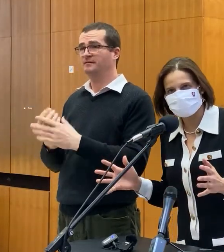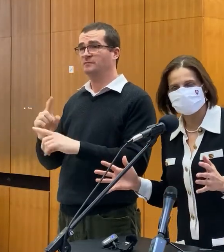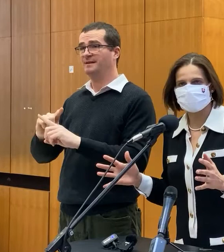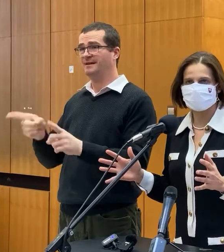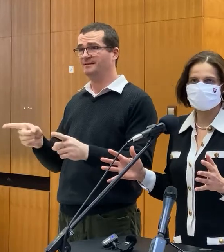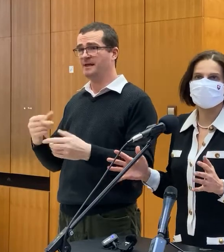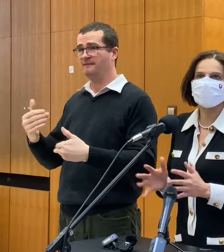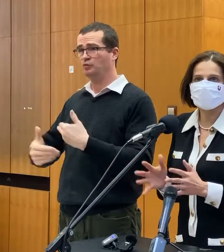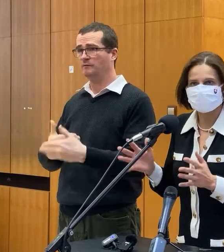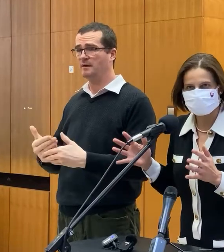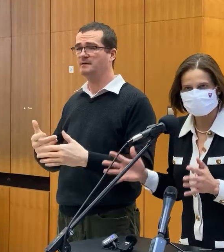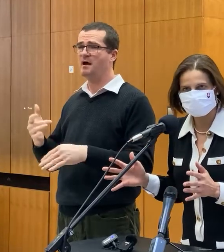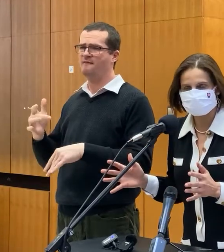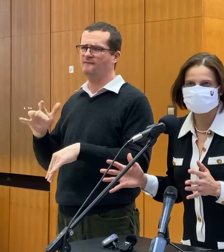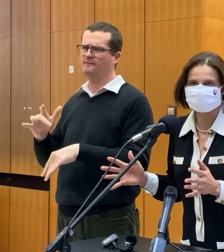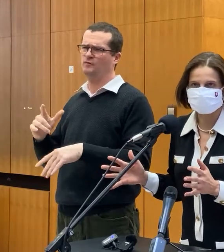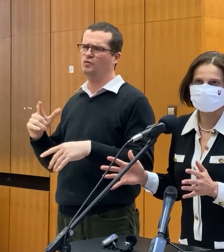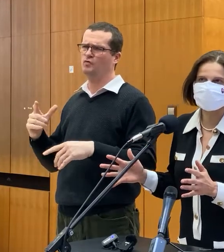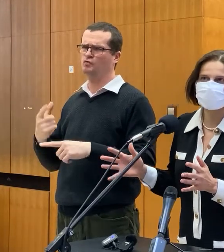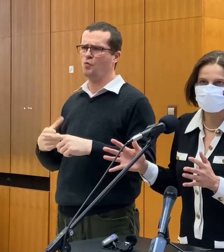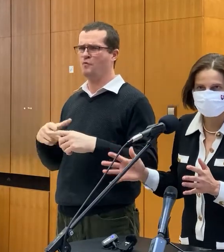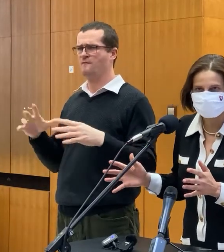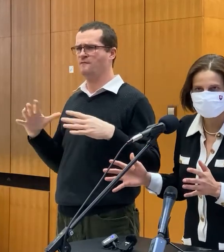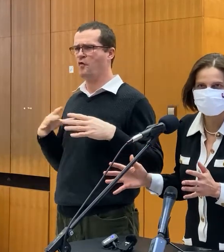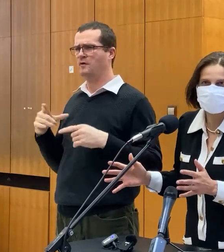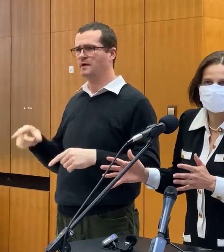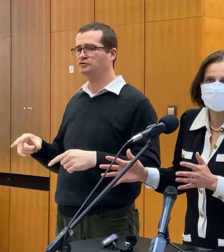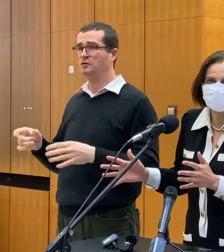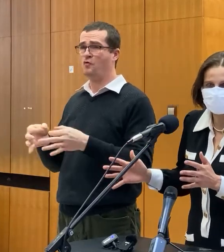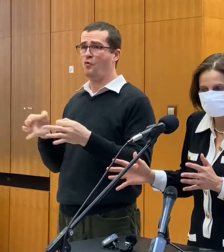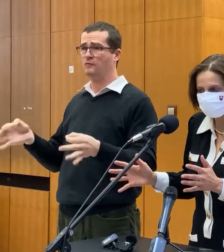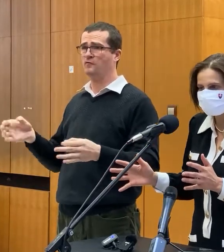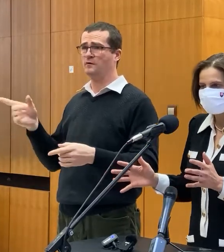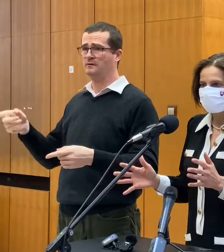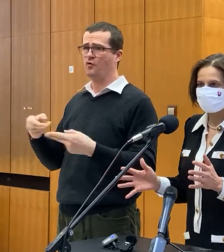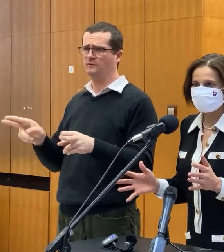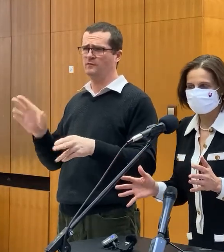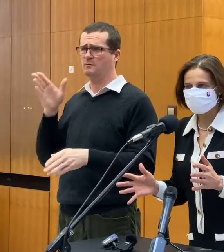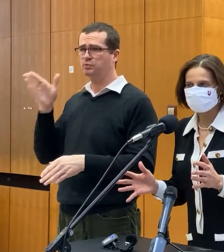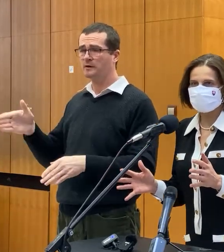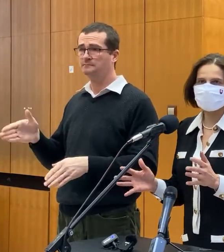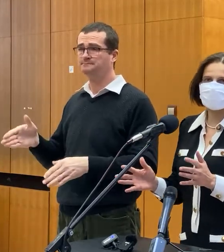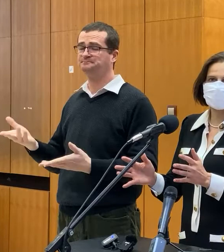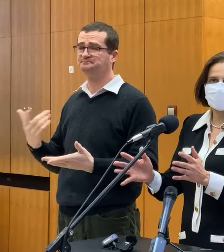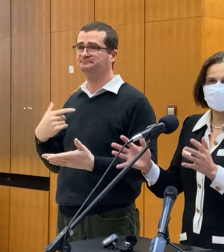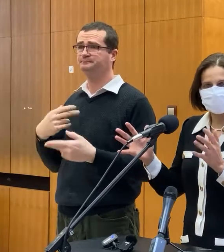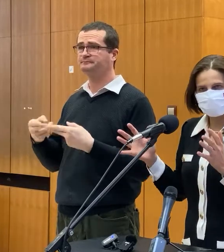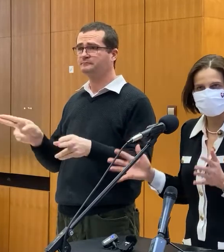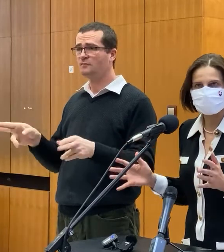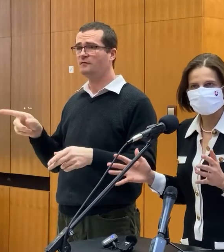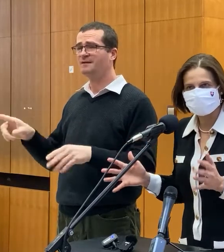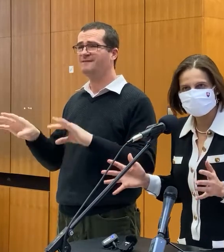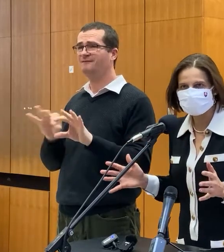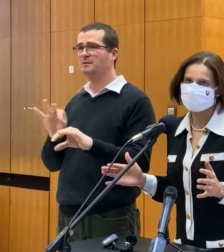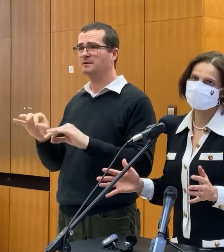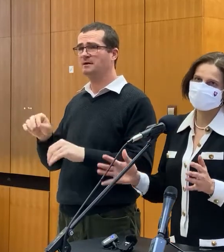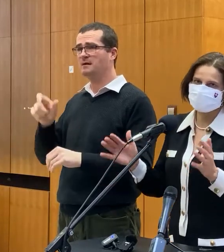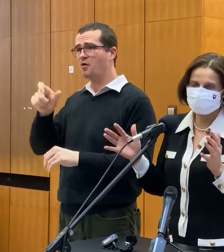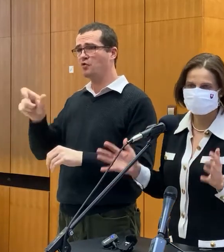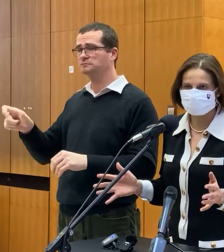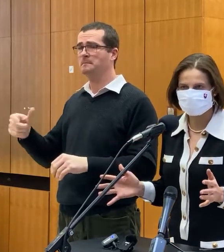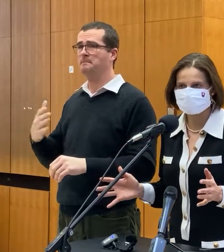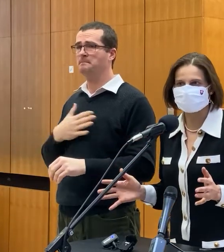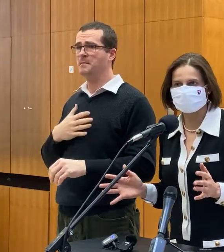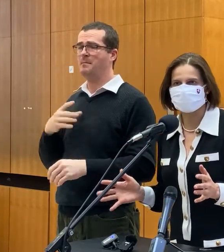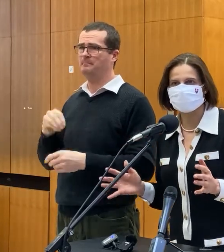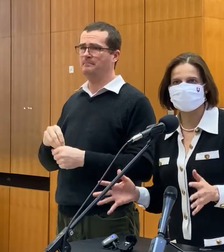iný režim a voľnejší režim na jednej strane tým, že ich nechávame otvorené v tom voľnejší, a otvárame ich teda pre vybrané osoby, pri ktorých